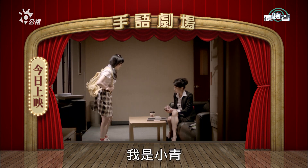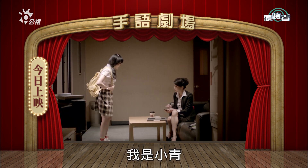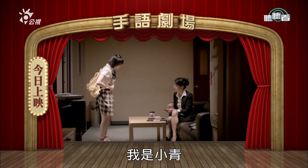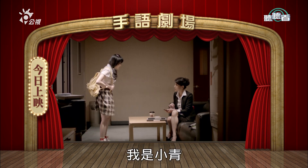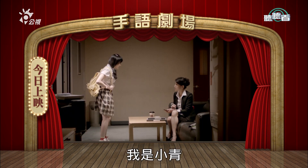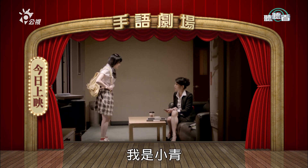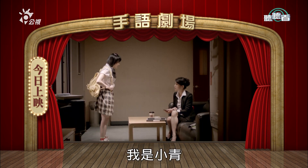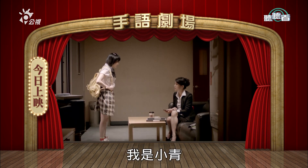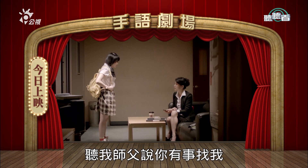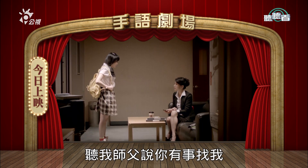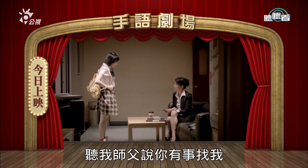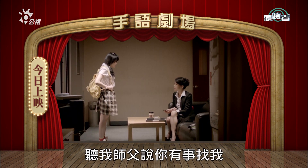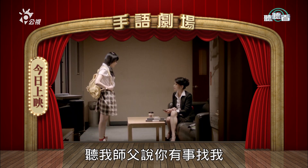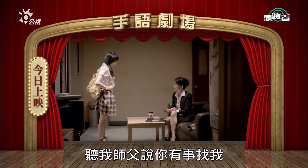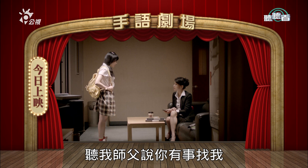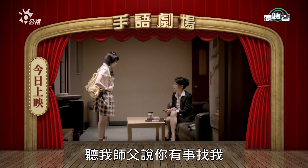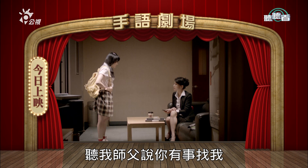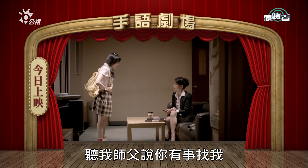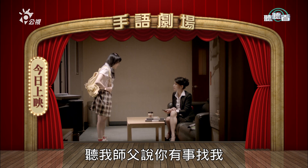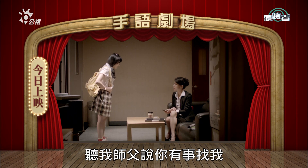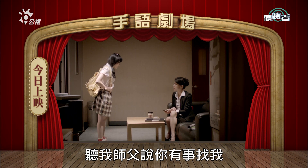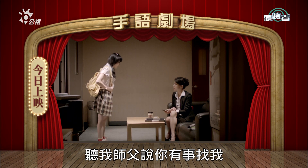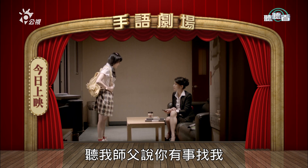我是小青，听我师父说你有事找我。